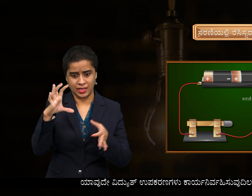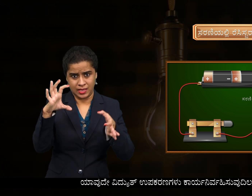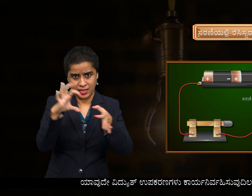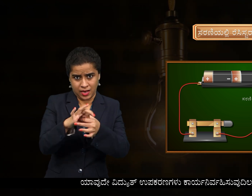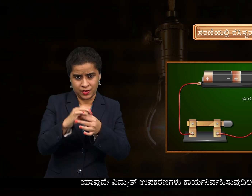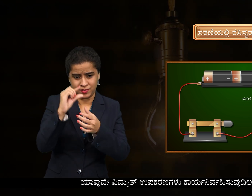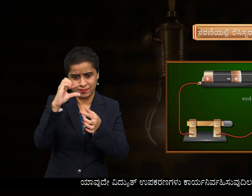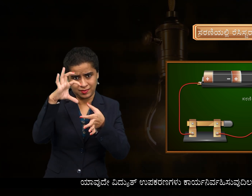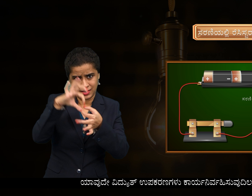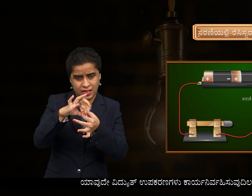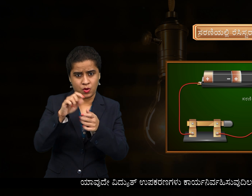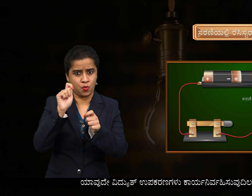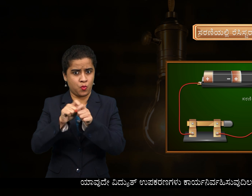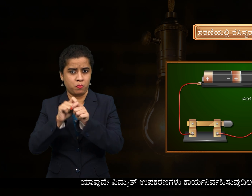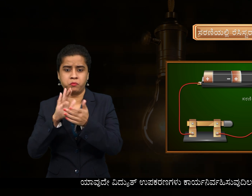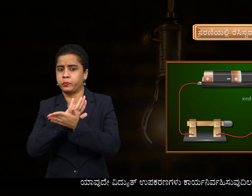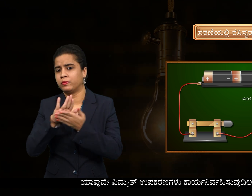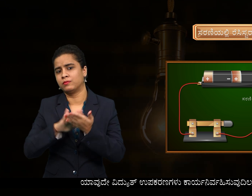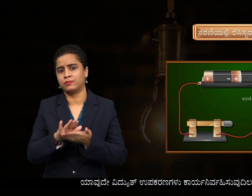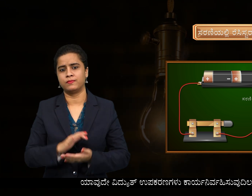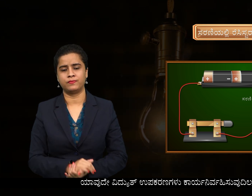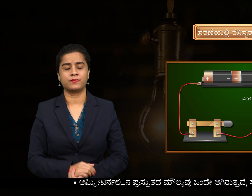ಉಪಕರಣಗಳು ಕಾರ್ಯನಿರ್ವಹಿಸುವುದಿಲ್ಲ.